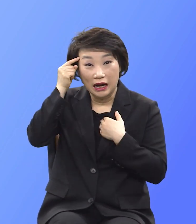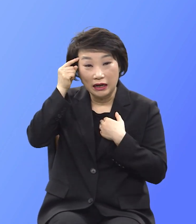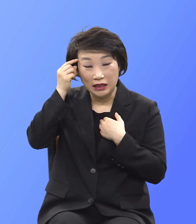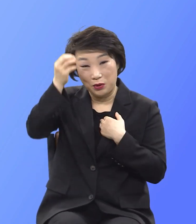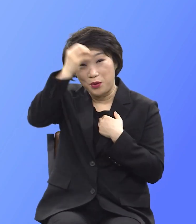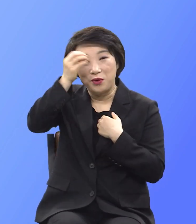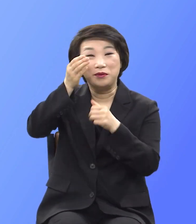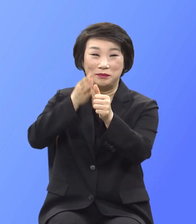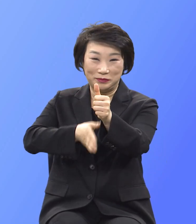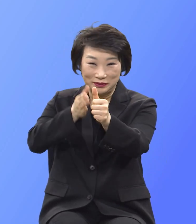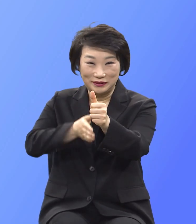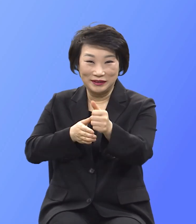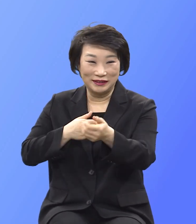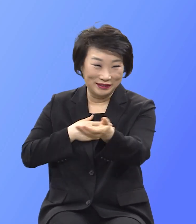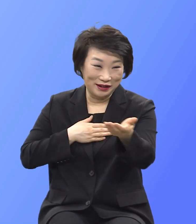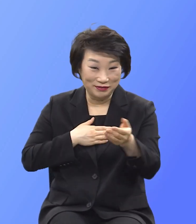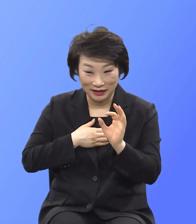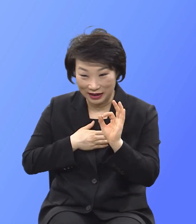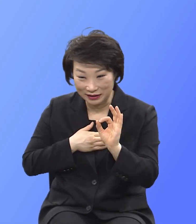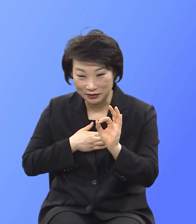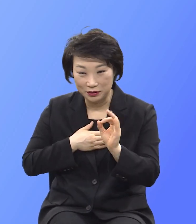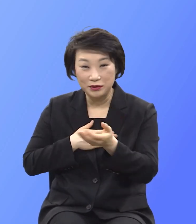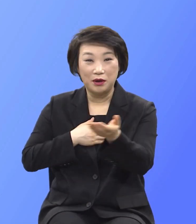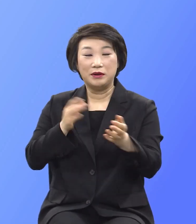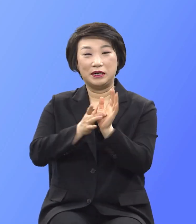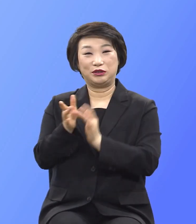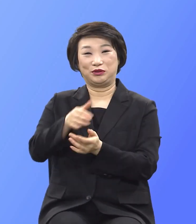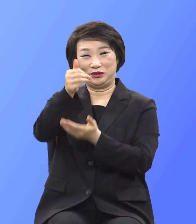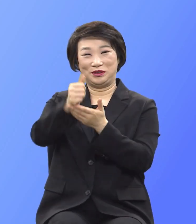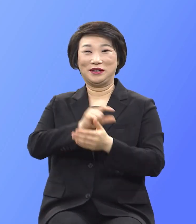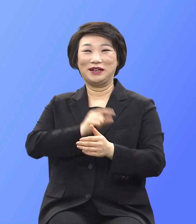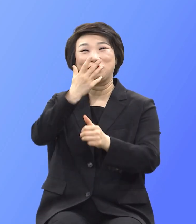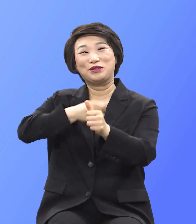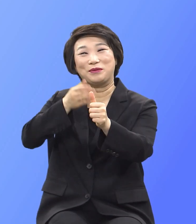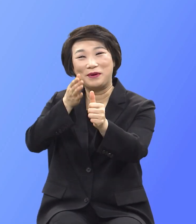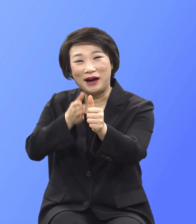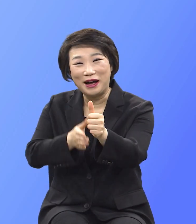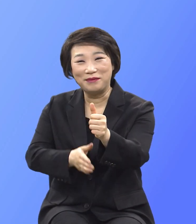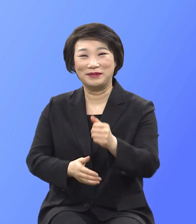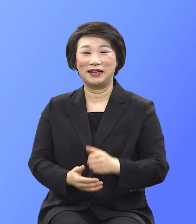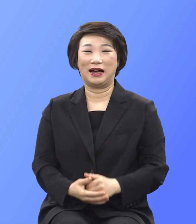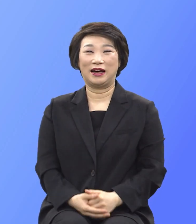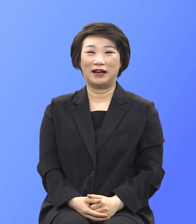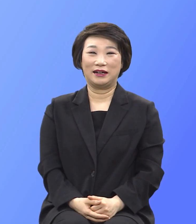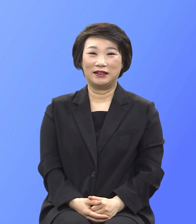생각으로 고급스러워지기를 예수 그리스도의 이름으로 축복합니다.